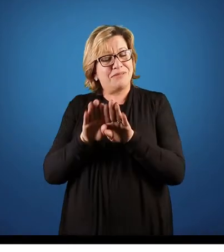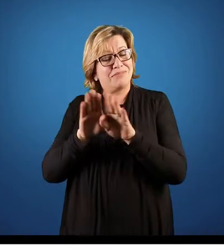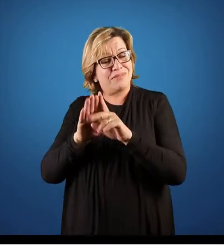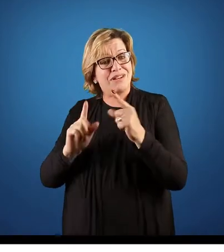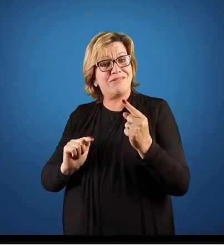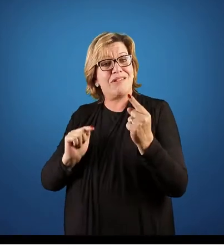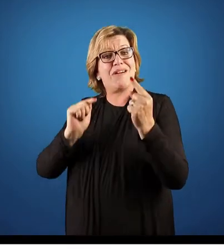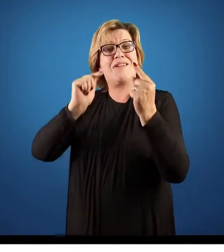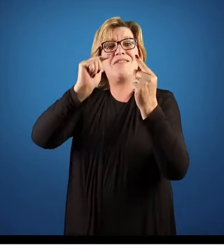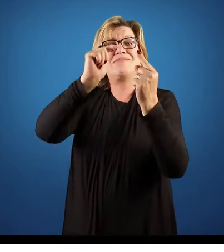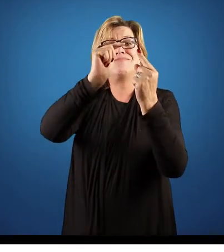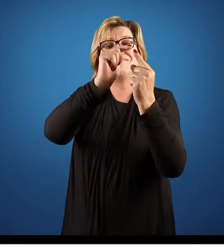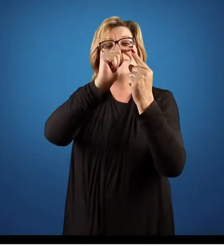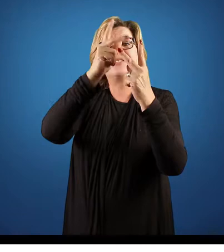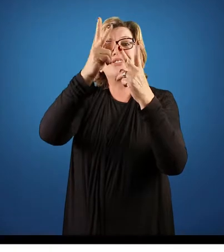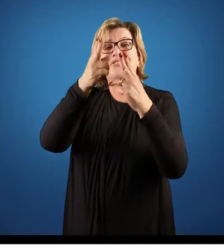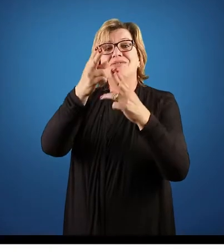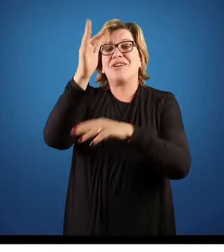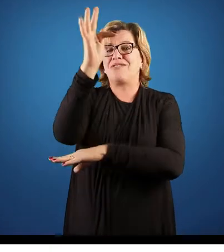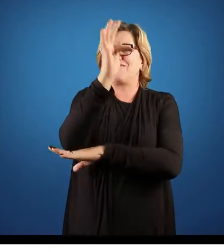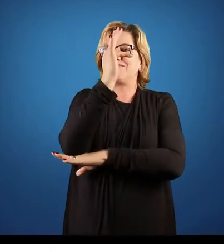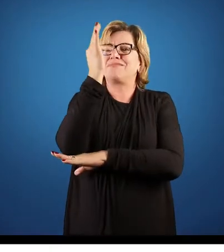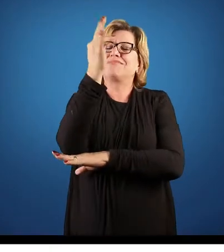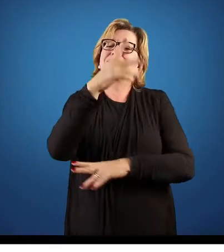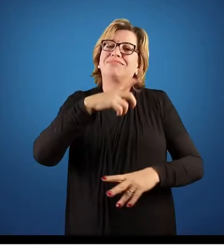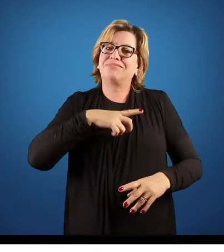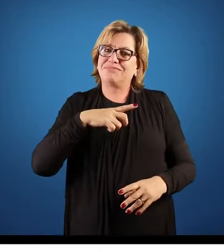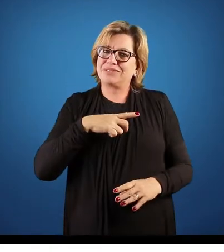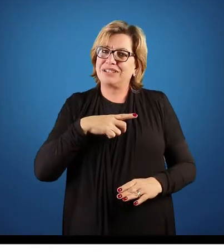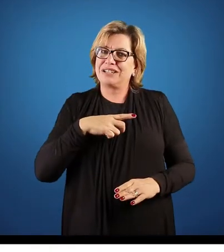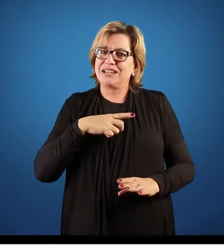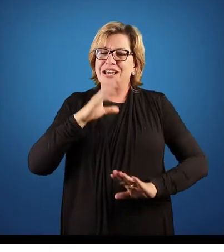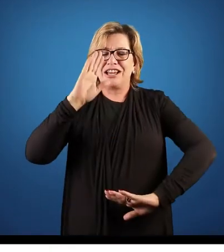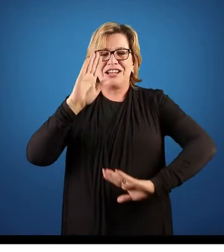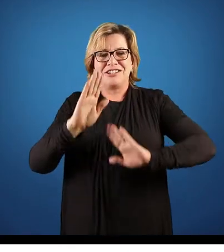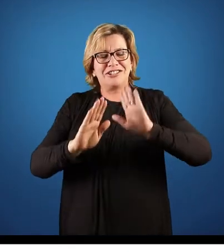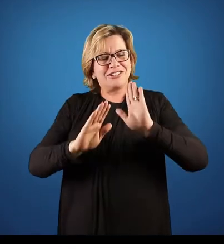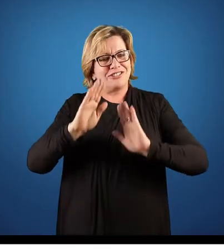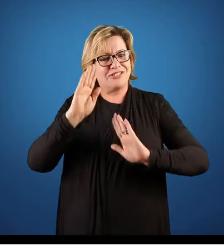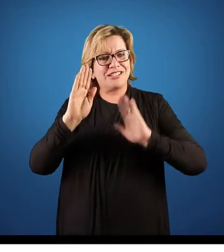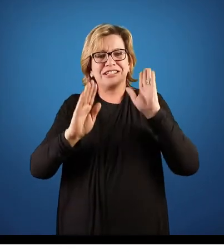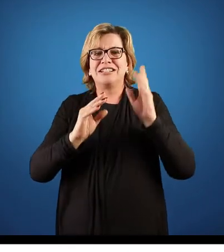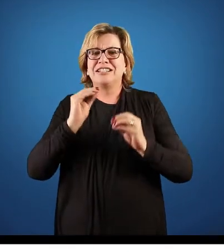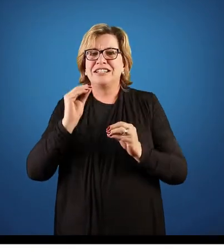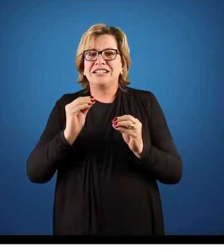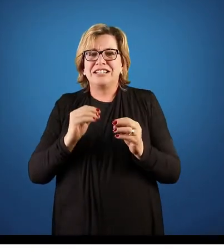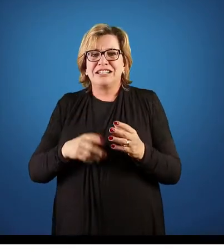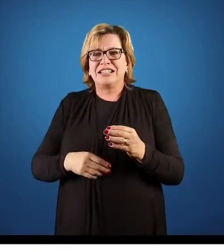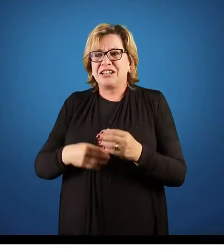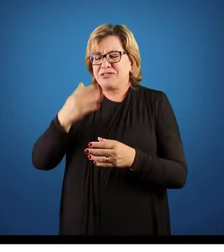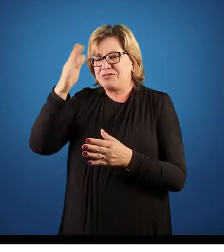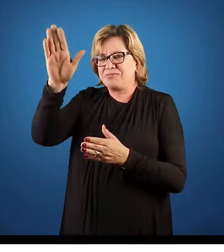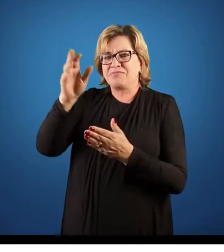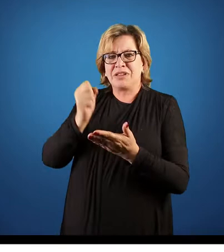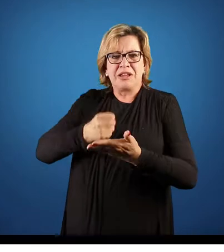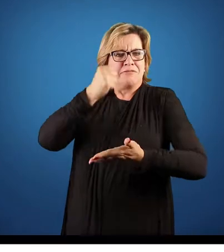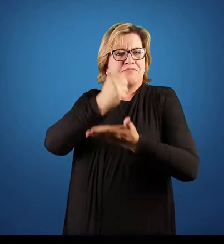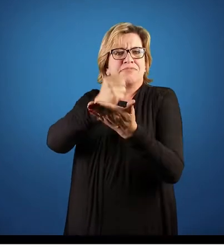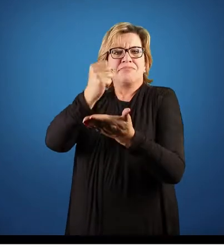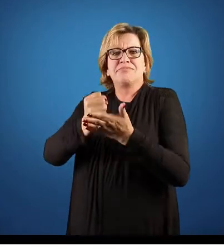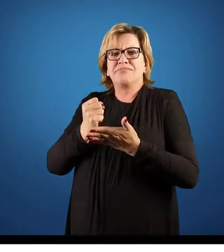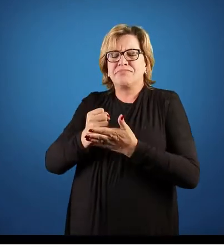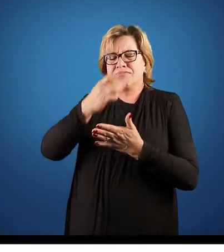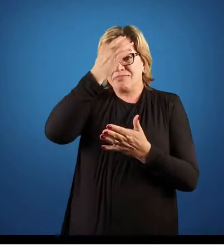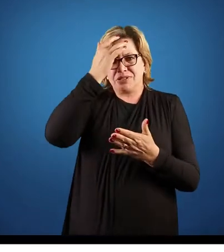objetivos da nossa organização formal nós sabemos que tem alguma organização que acontece de contratar uma pessoa no primeiro dia de